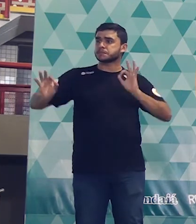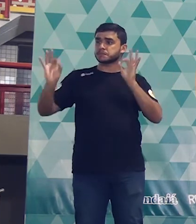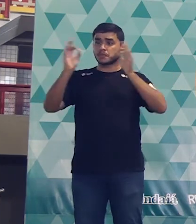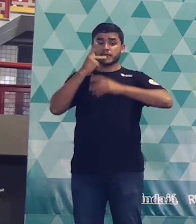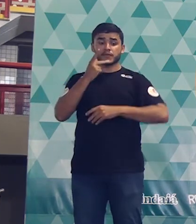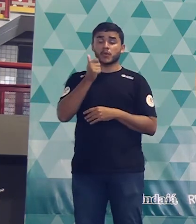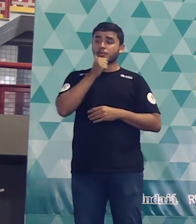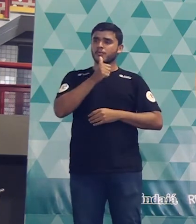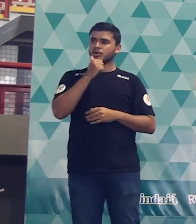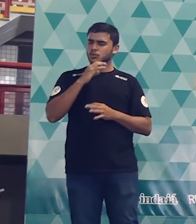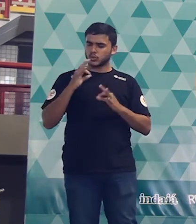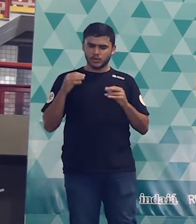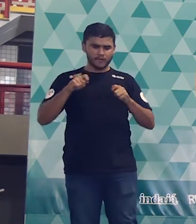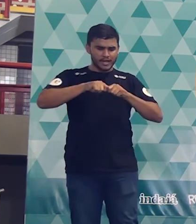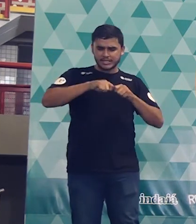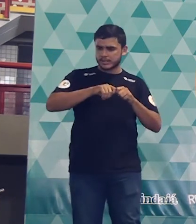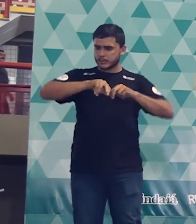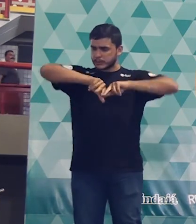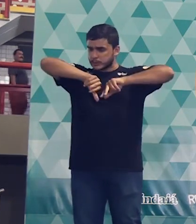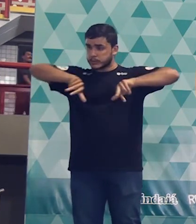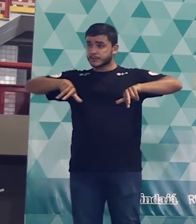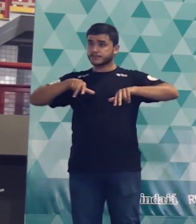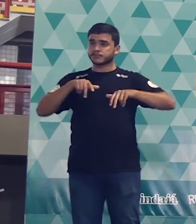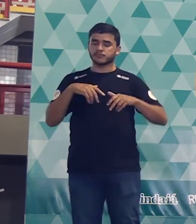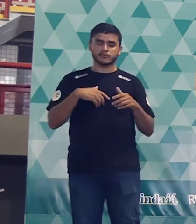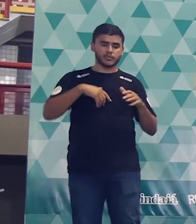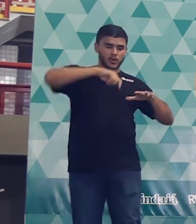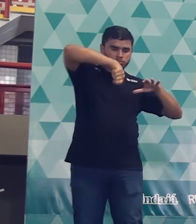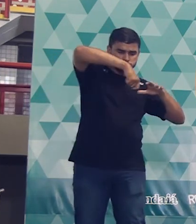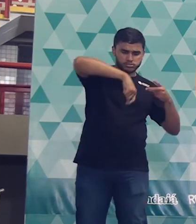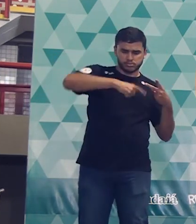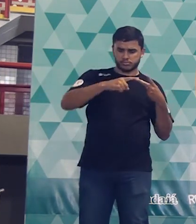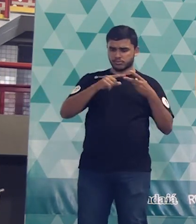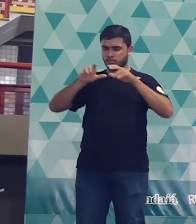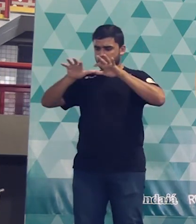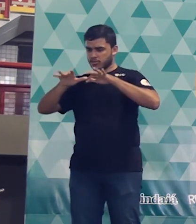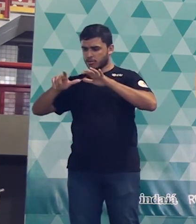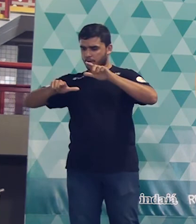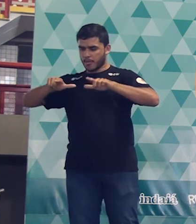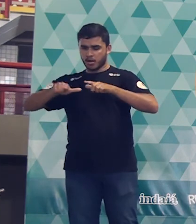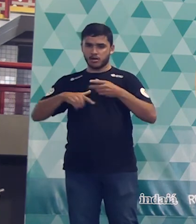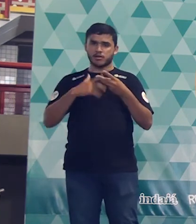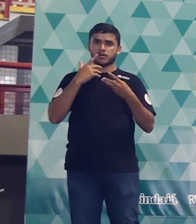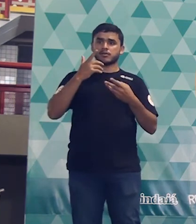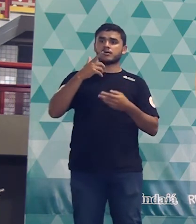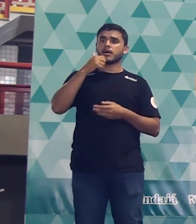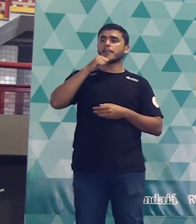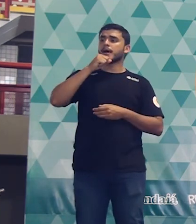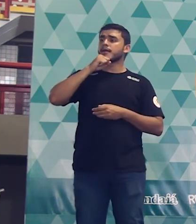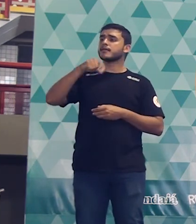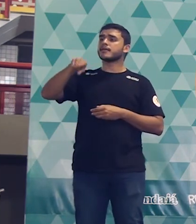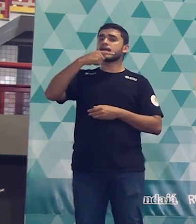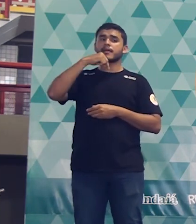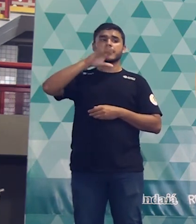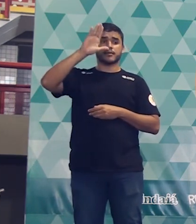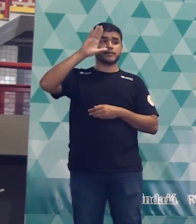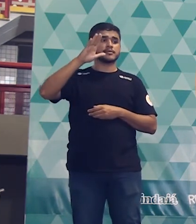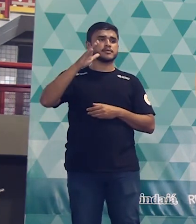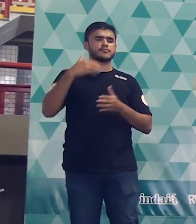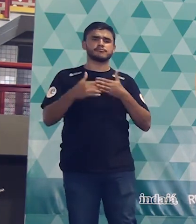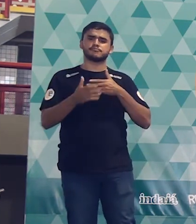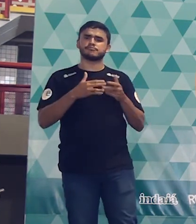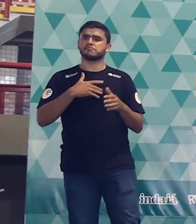mulher, ela acumulou funções, não é isso? Quem é mãe aqui sabe. Pode ser gerente